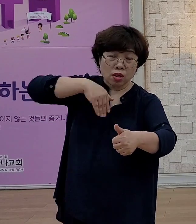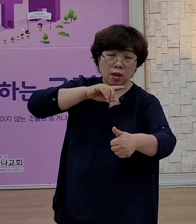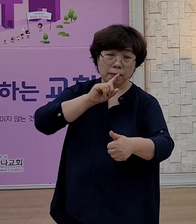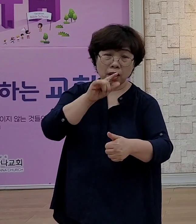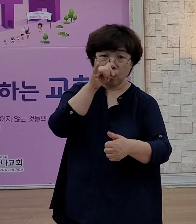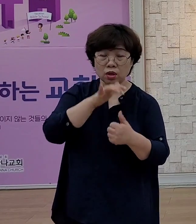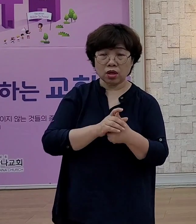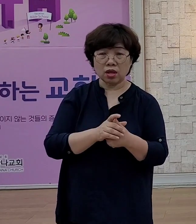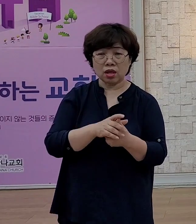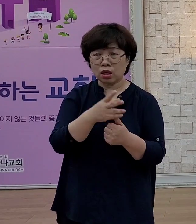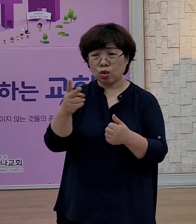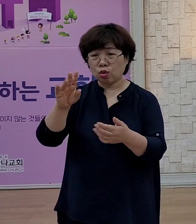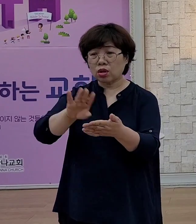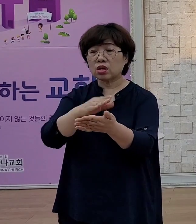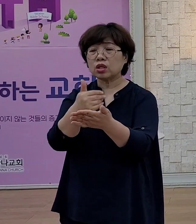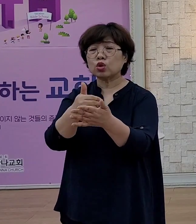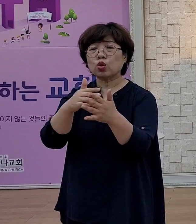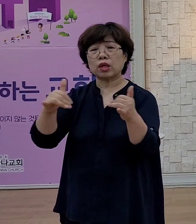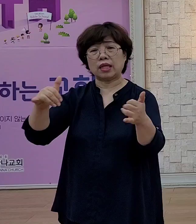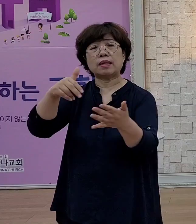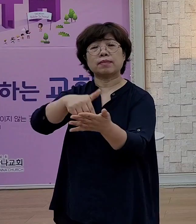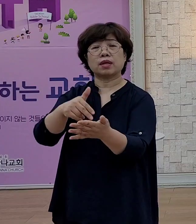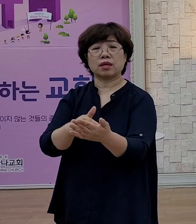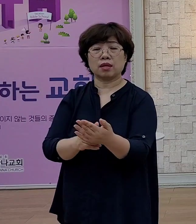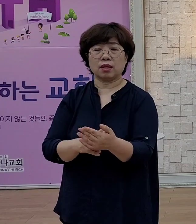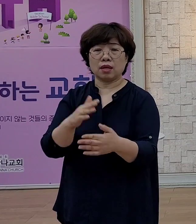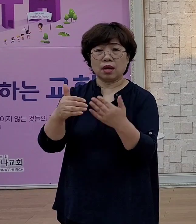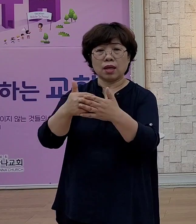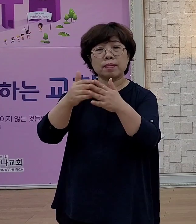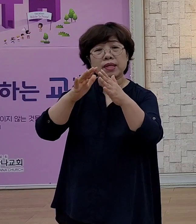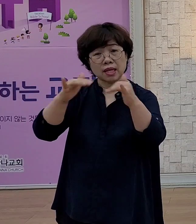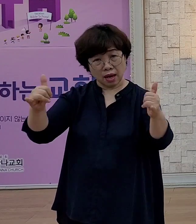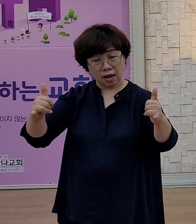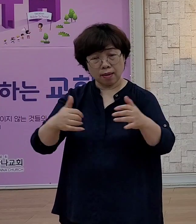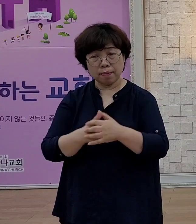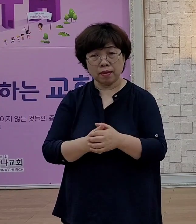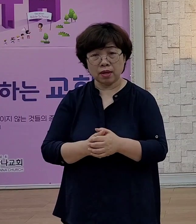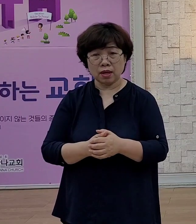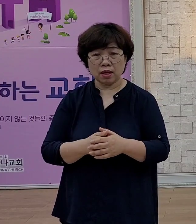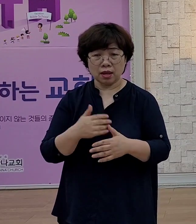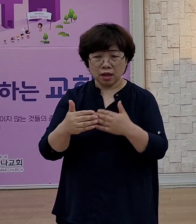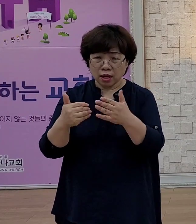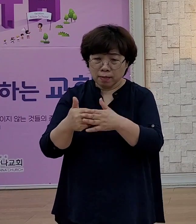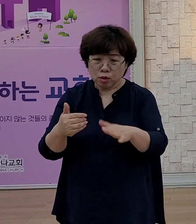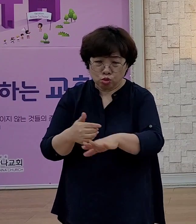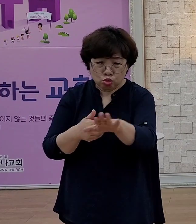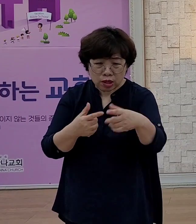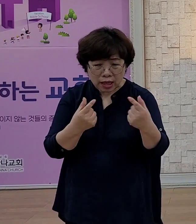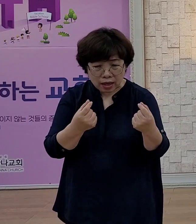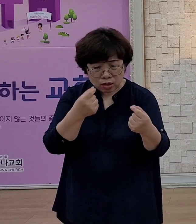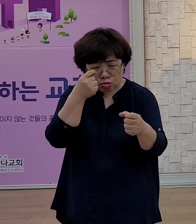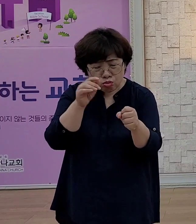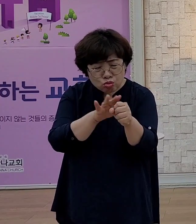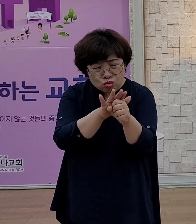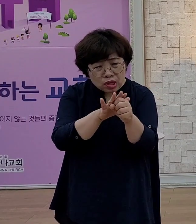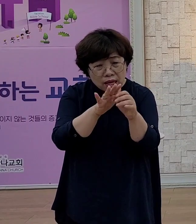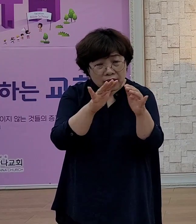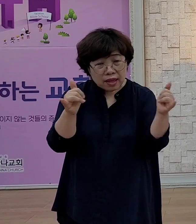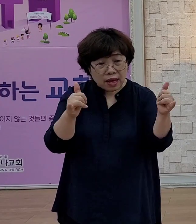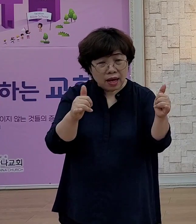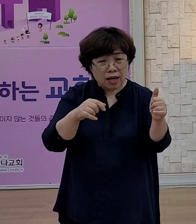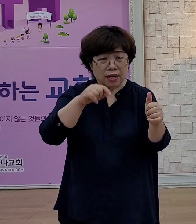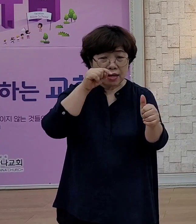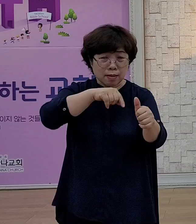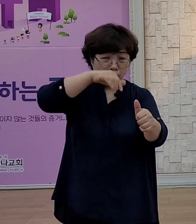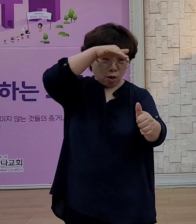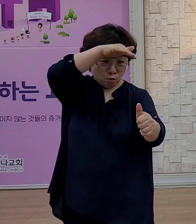이게 우리 그리스도인이에요. 하나님의 사랑. 하나님께서 우리 같은 이런 불쌍한 부족한 자들을